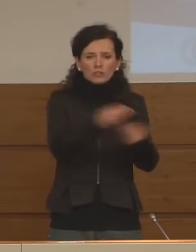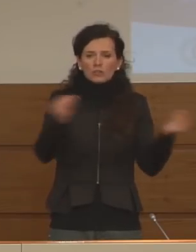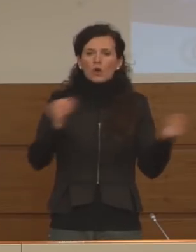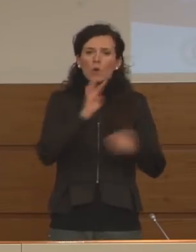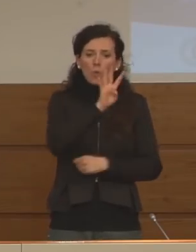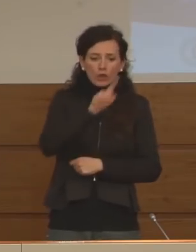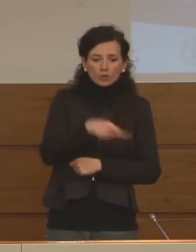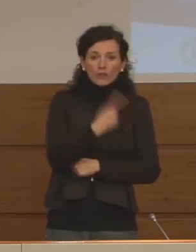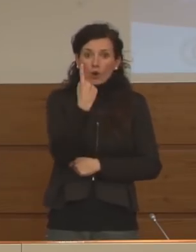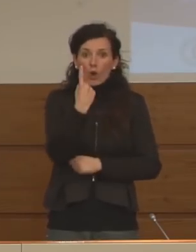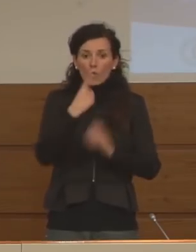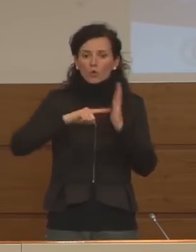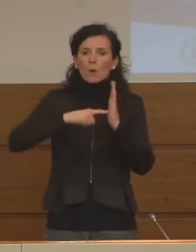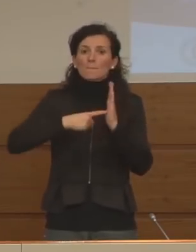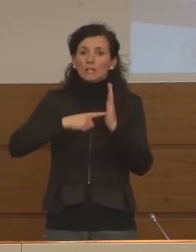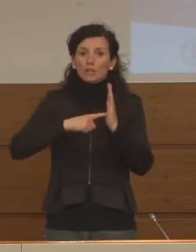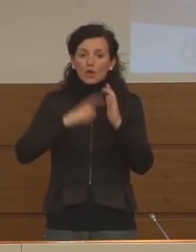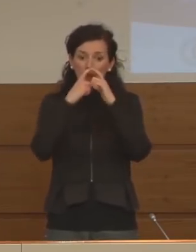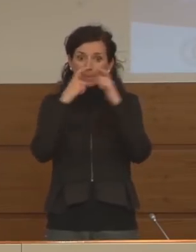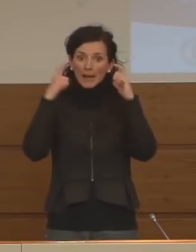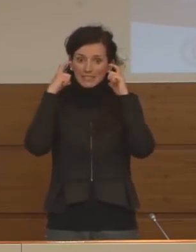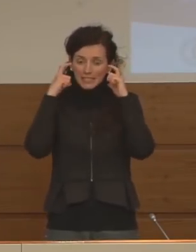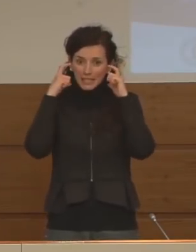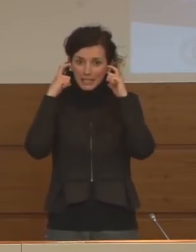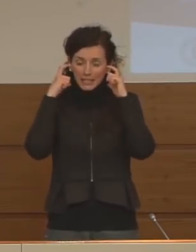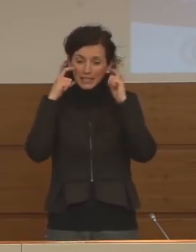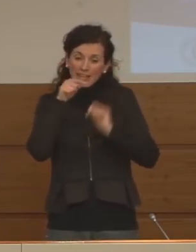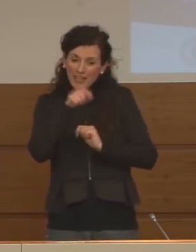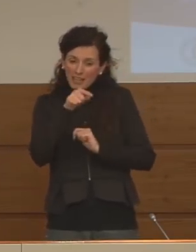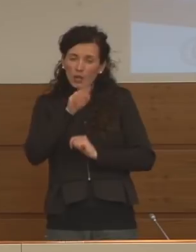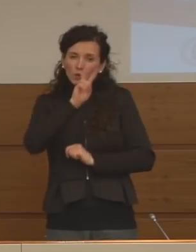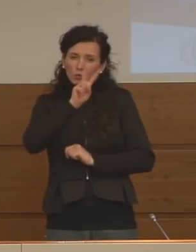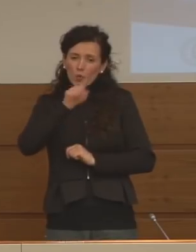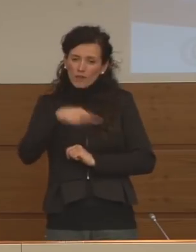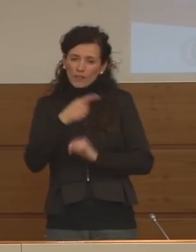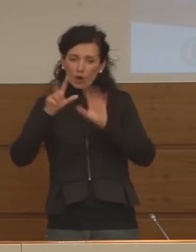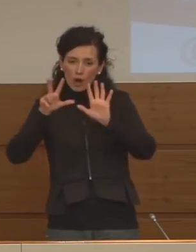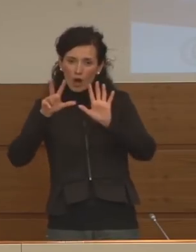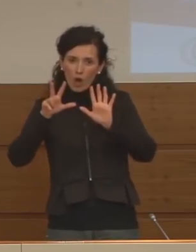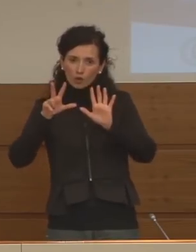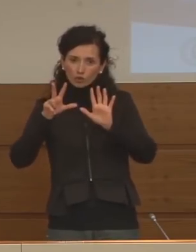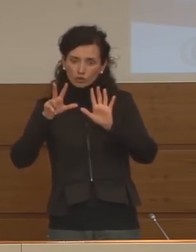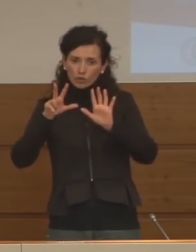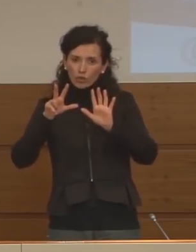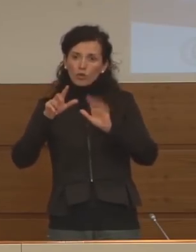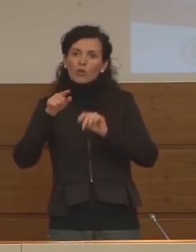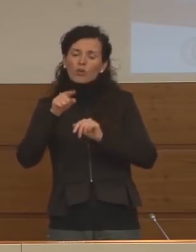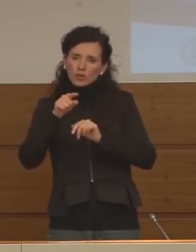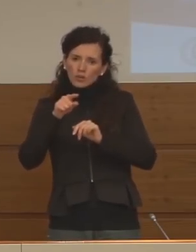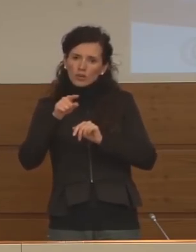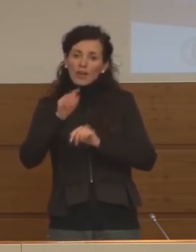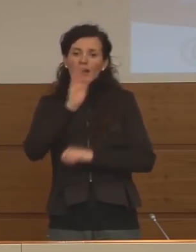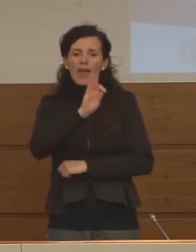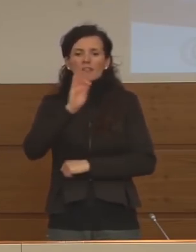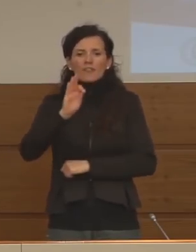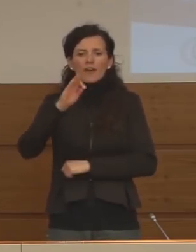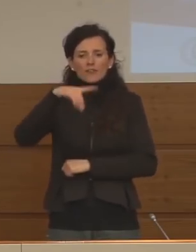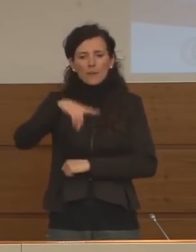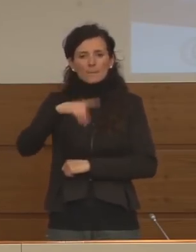4,1 milioni di mascherine di cui 2,8 delle cosiddette